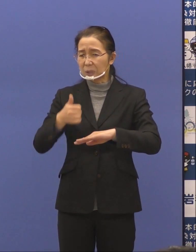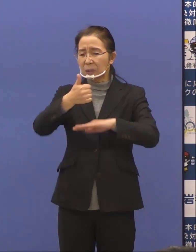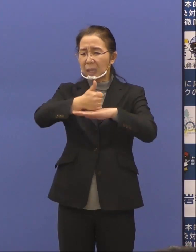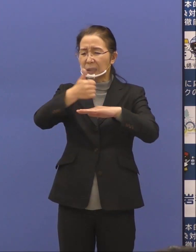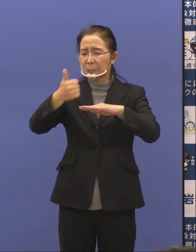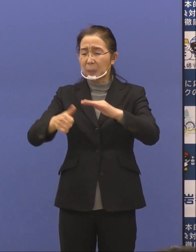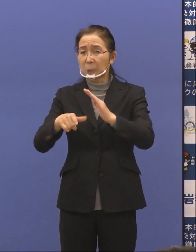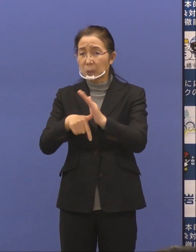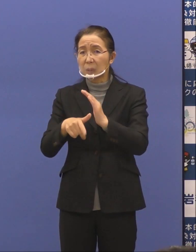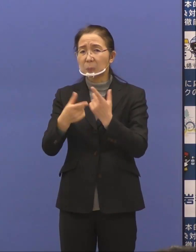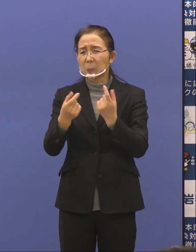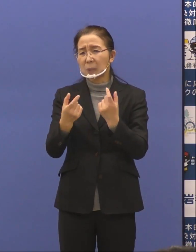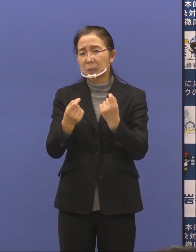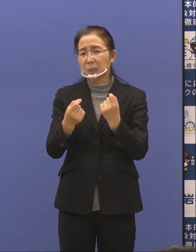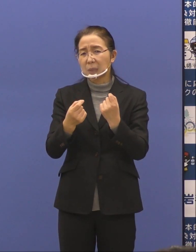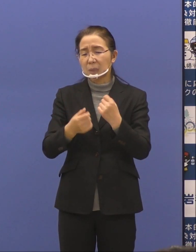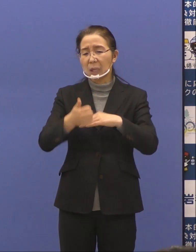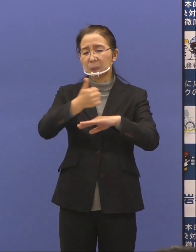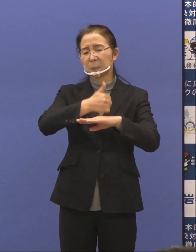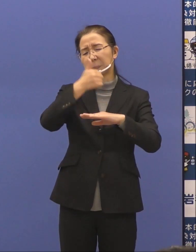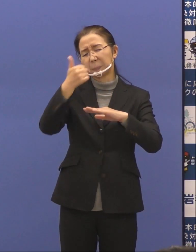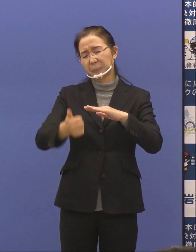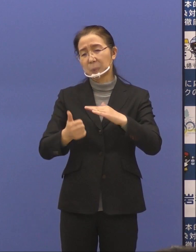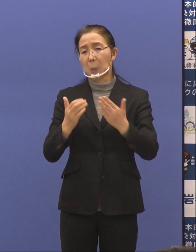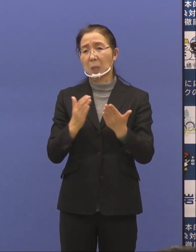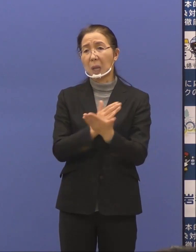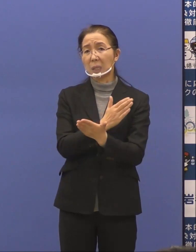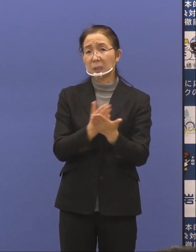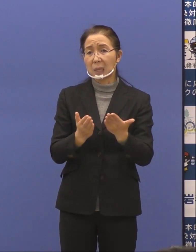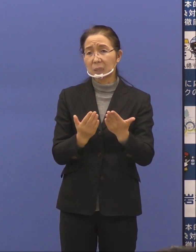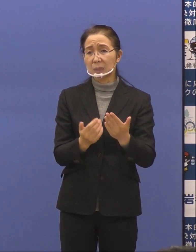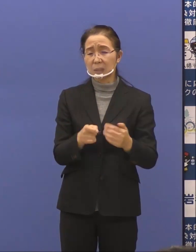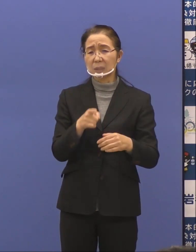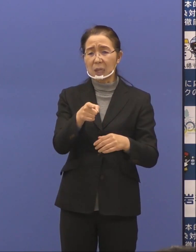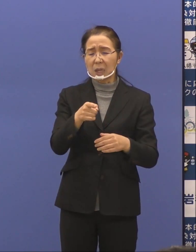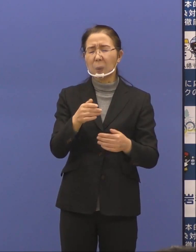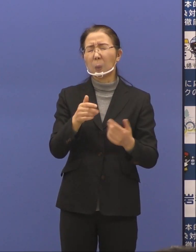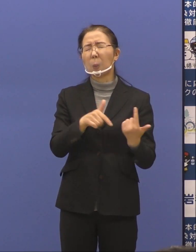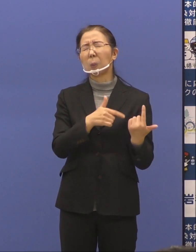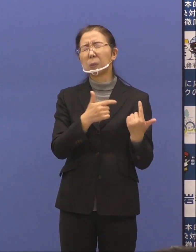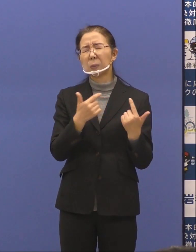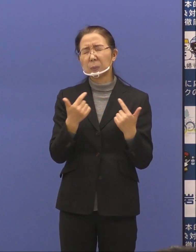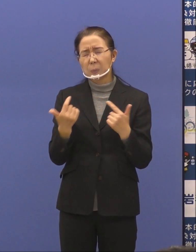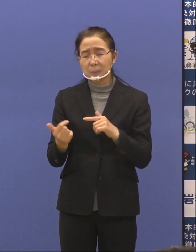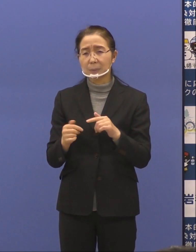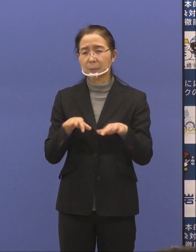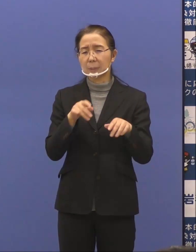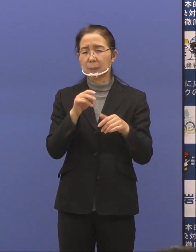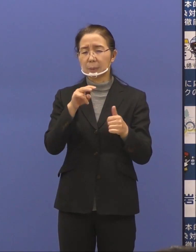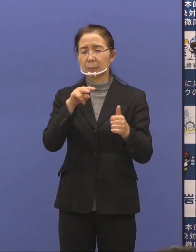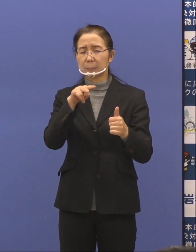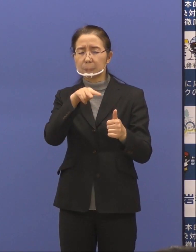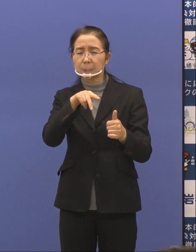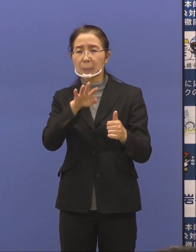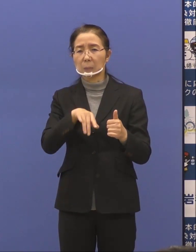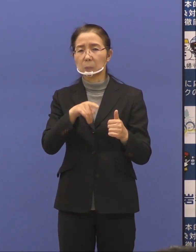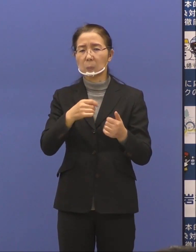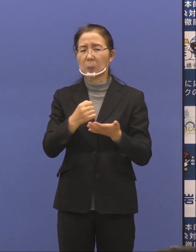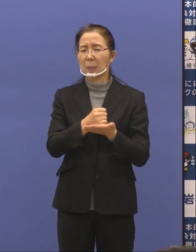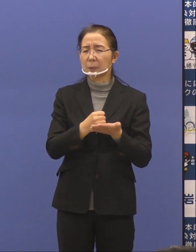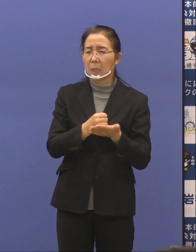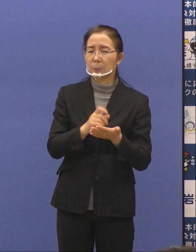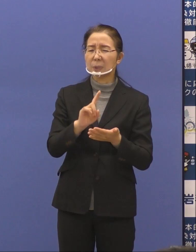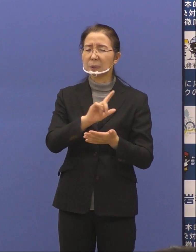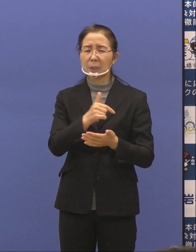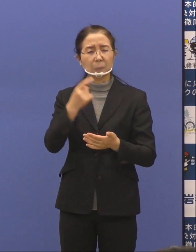ですけども、更迭としたその判断自体が遅すぎるといった批判がまた今回も出てますけども、そのタイミングとかそれについて